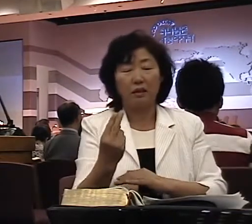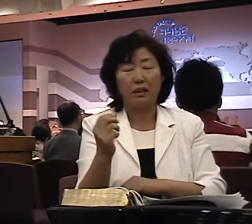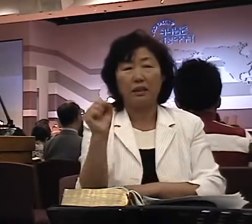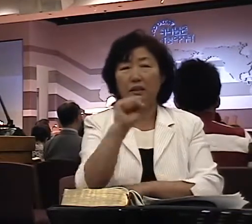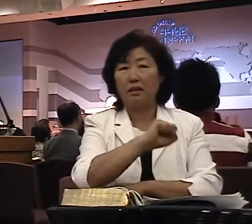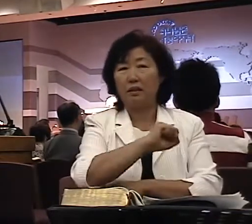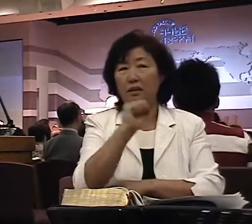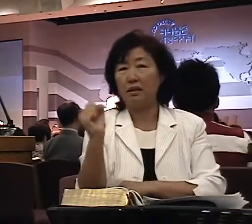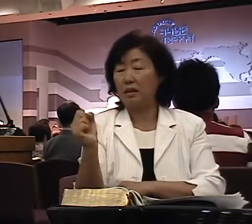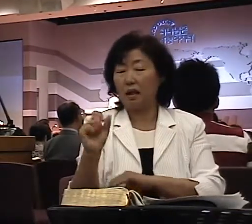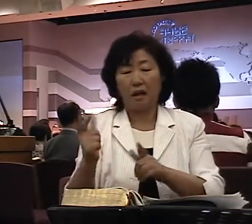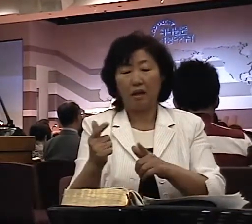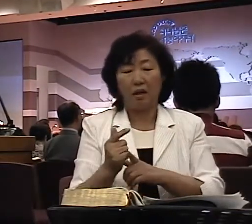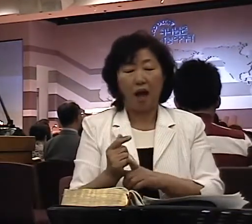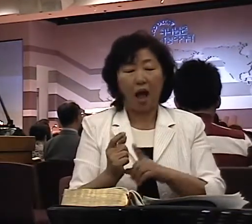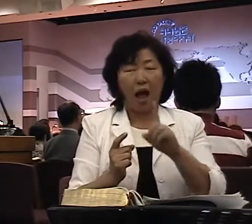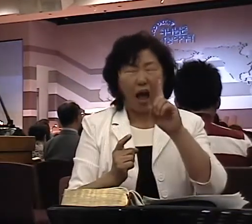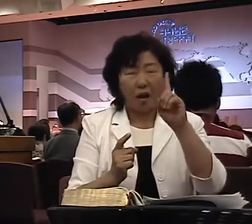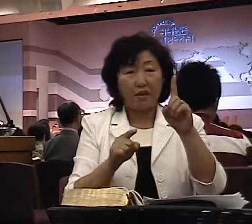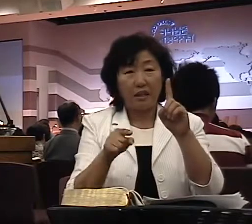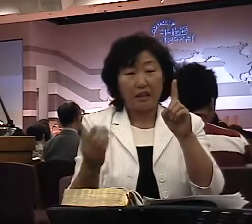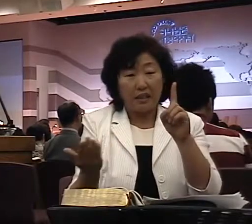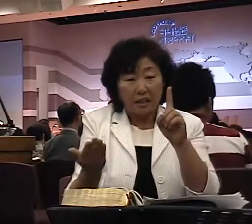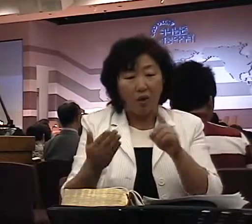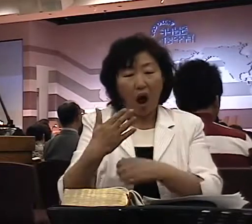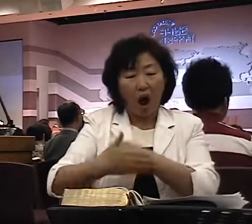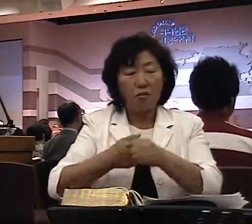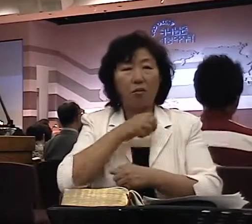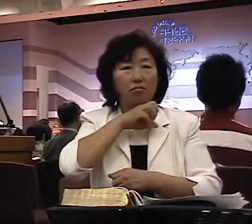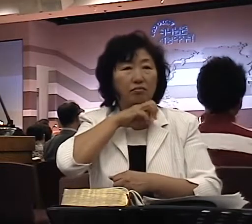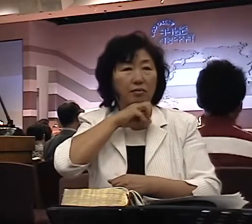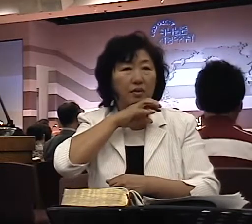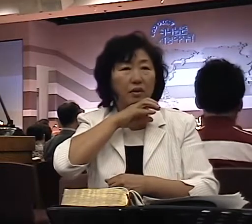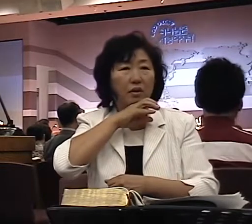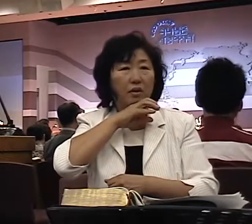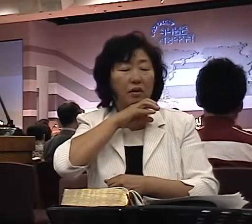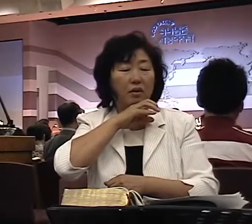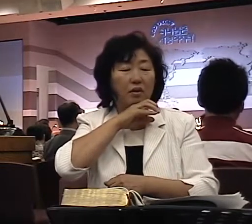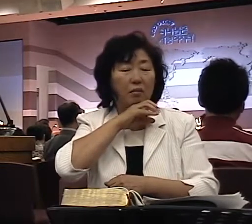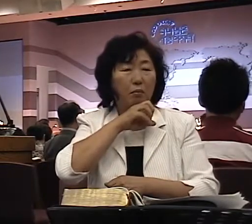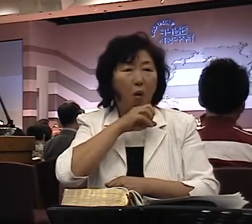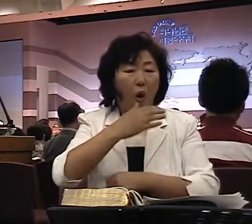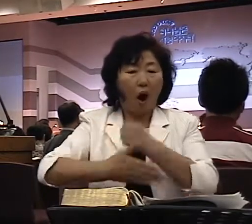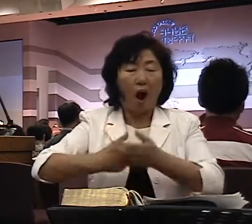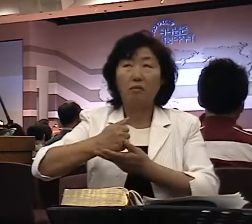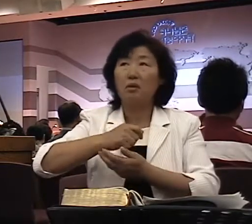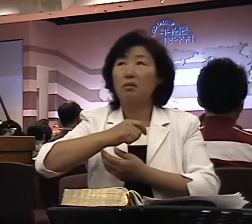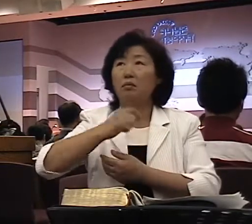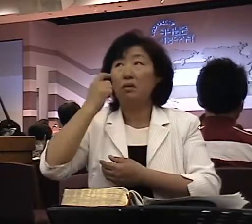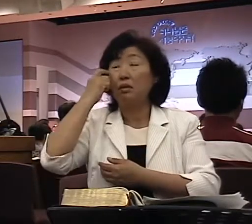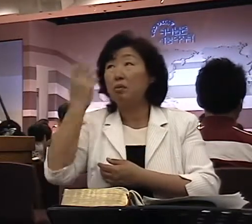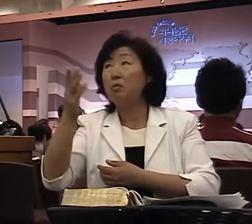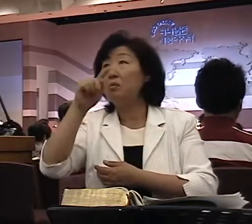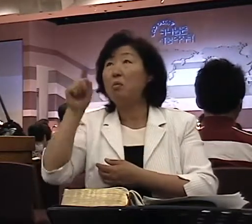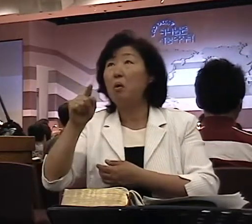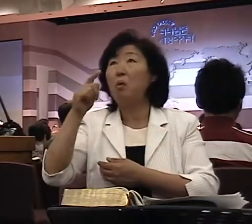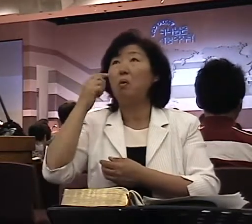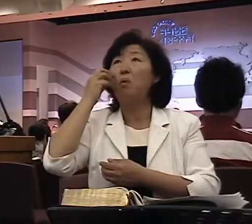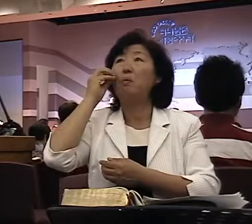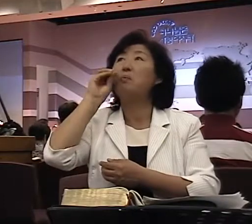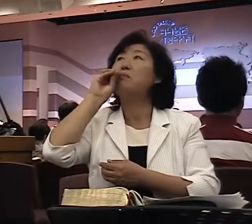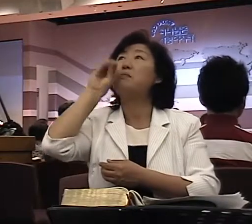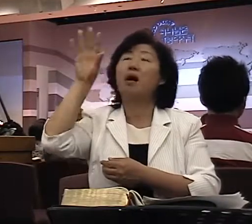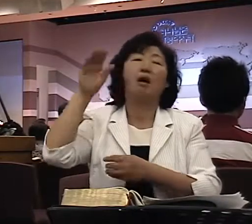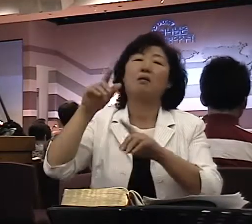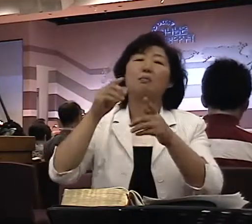않았다는 것입니다. 한 번도 그가 이 일로 인하여 하나님께 불평하거나 하나님 앞에 질문을 던지는 것을 볼 수가